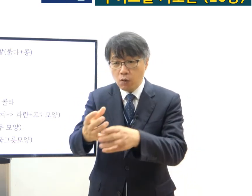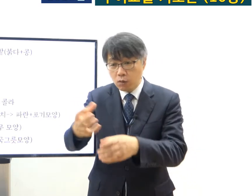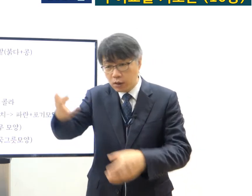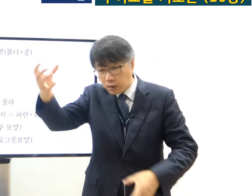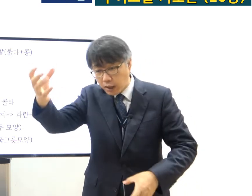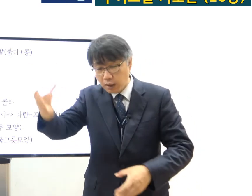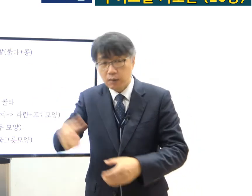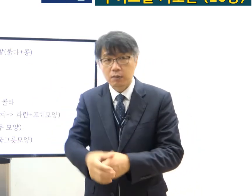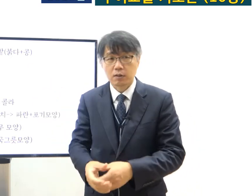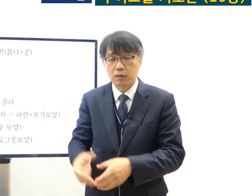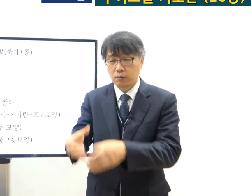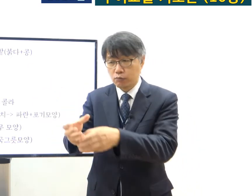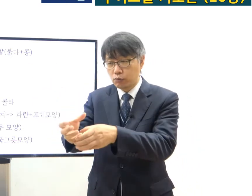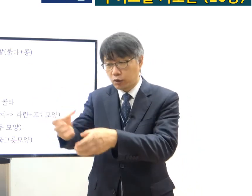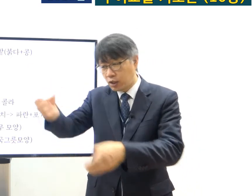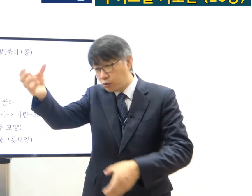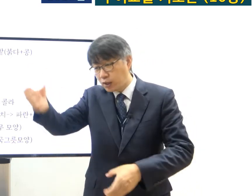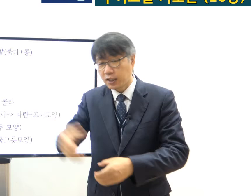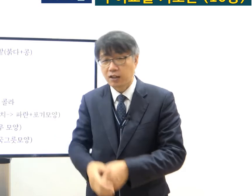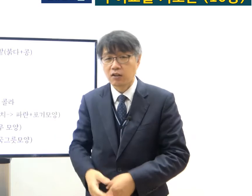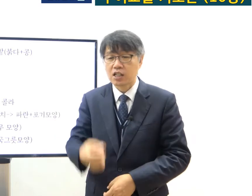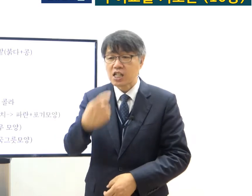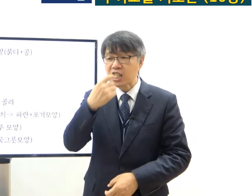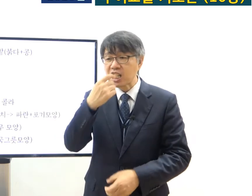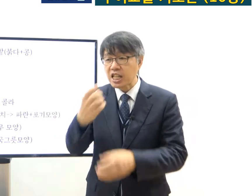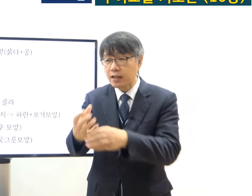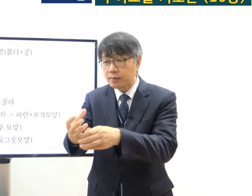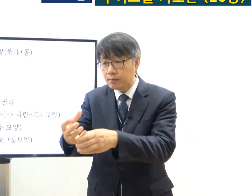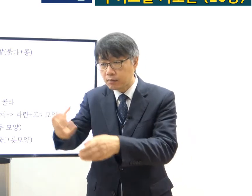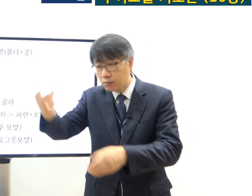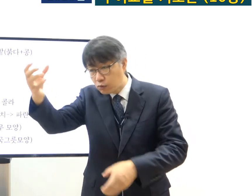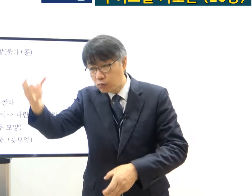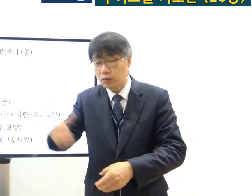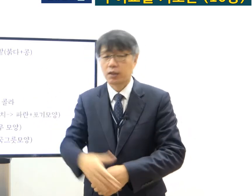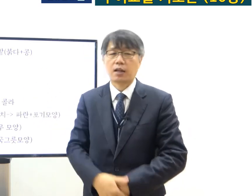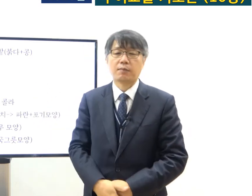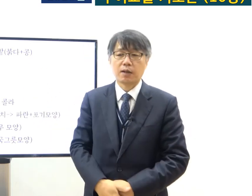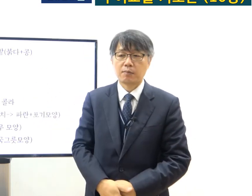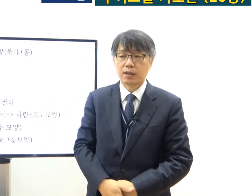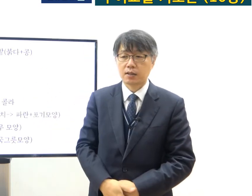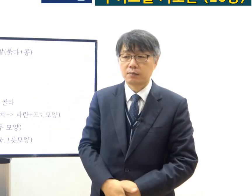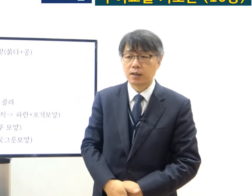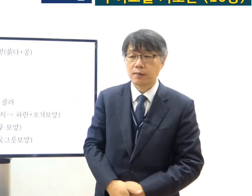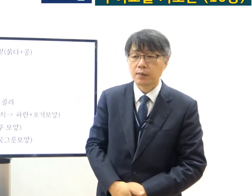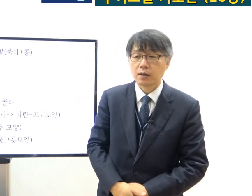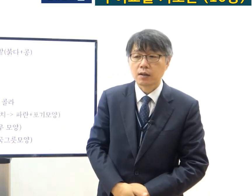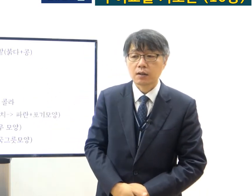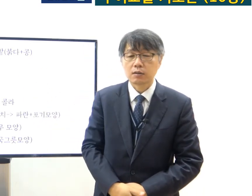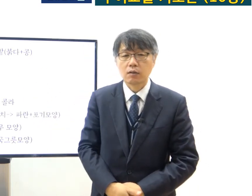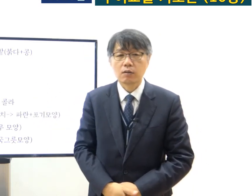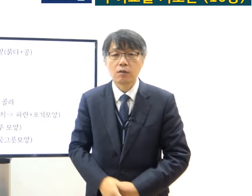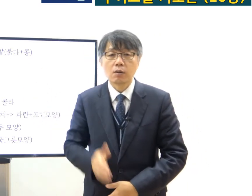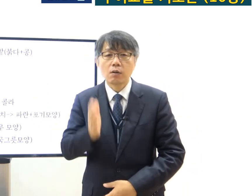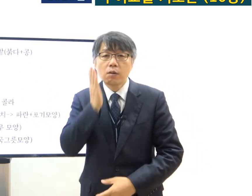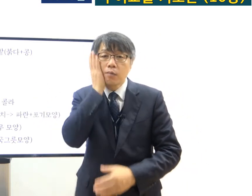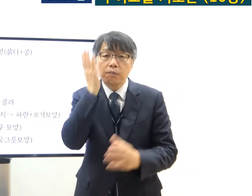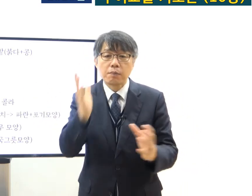흰색이고, 이렇게. 무 길쭉하잖아요. 흰색, 무, 이렇게 하면 되겠습니다. 그래서